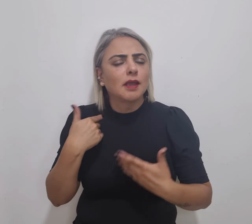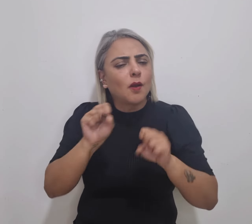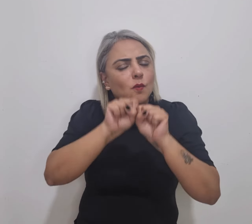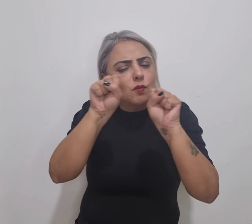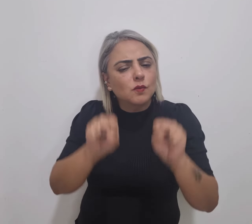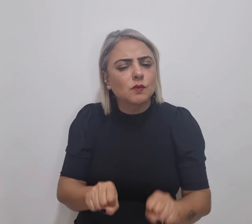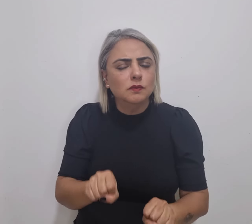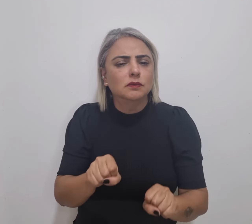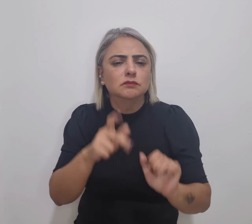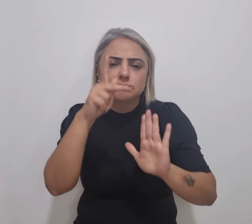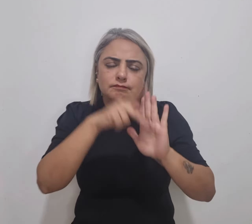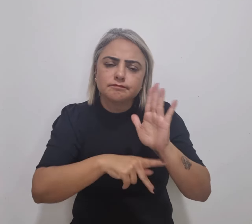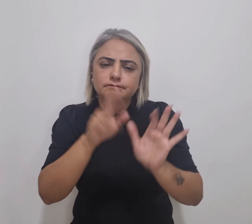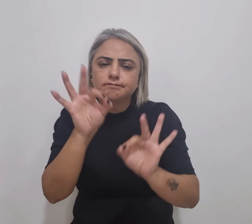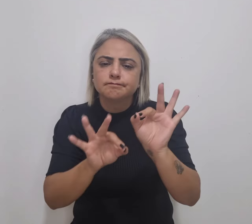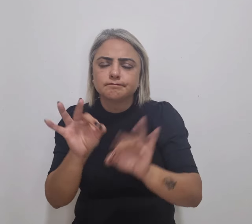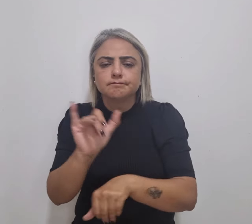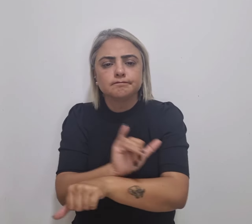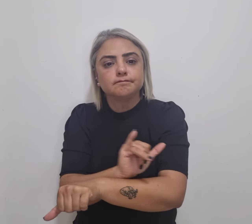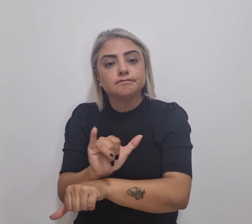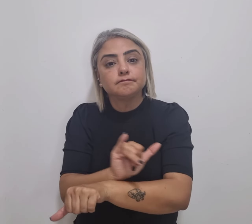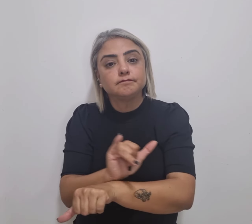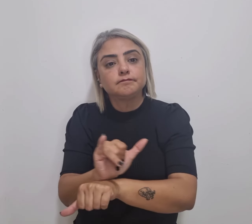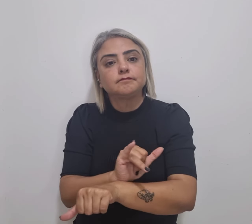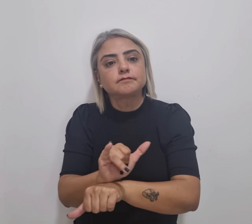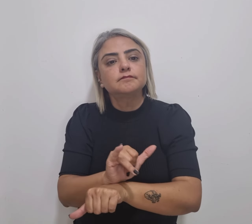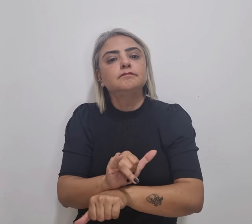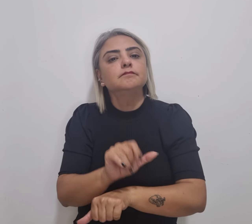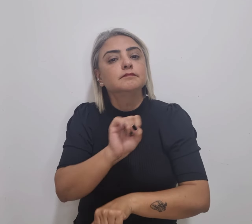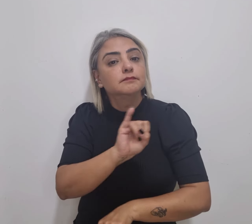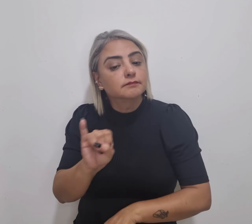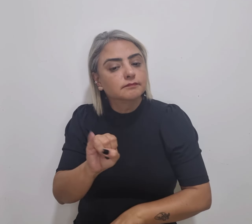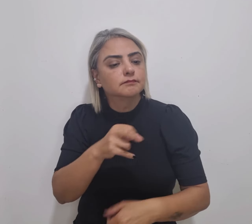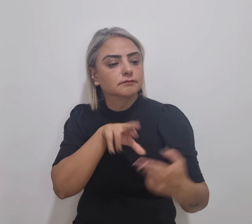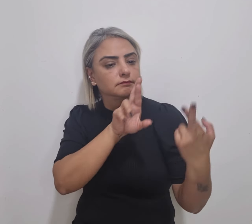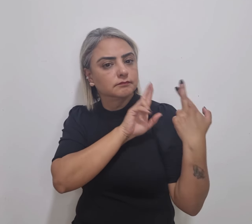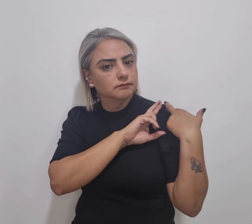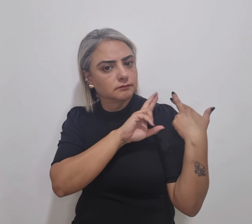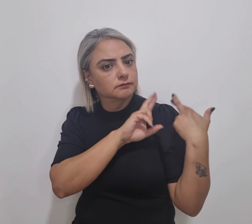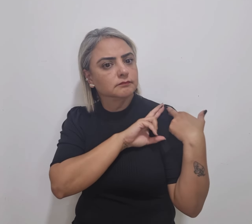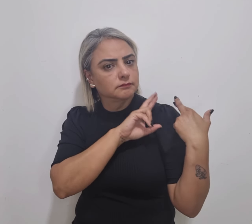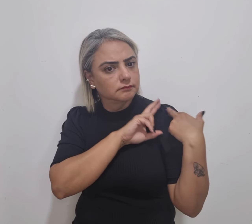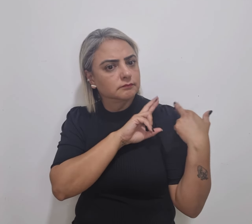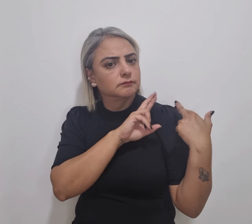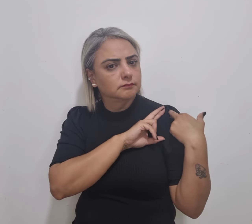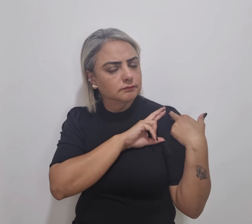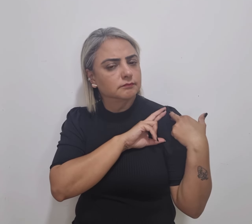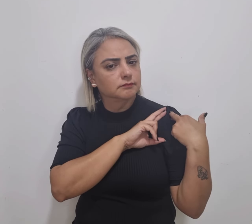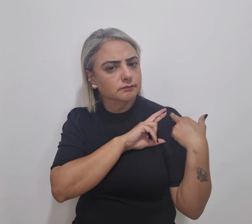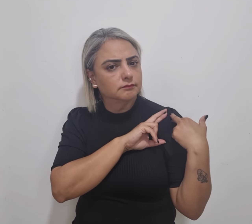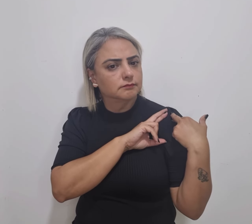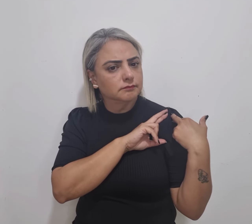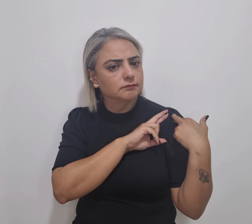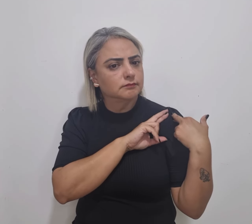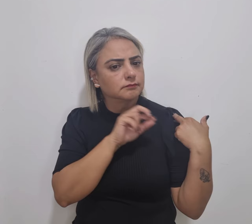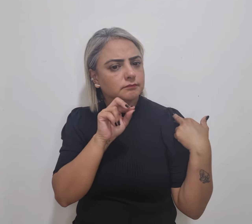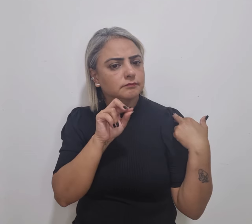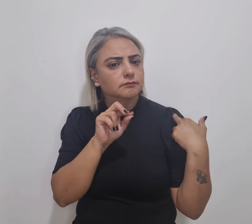de planejamento estratégico e que se responsabilizaram por grande parte da